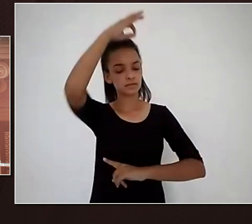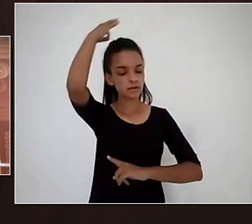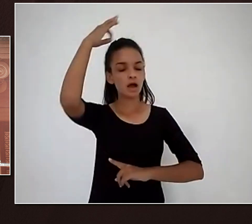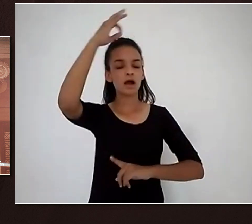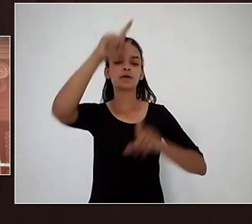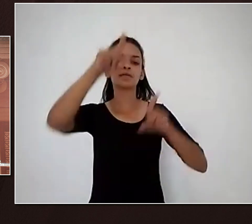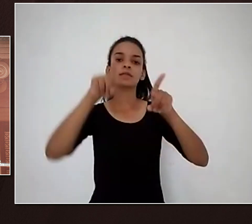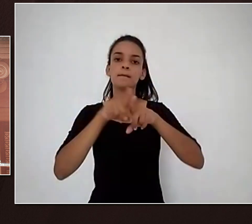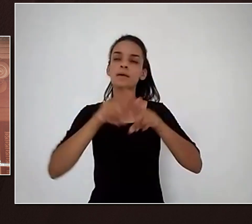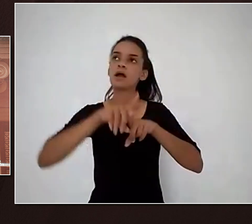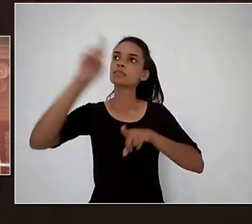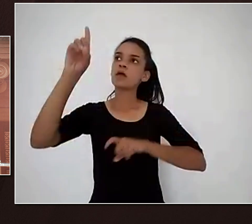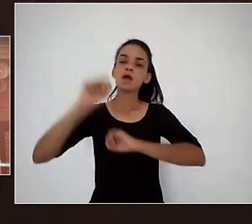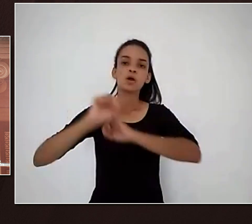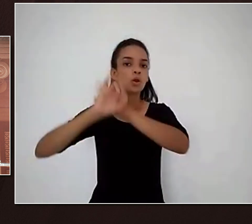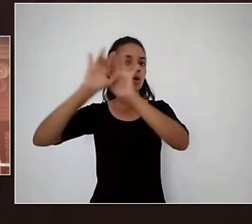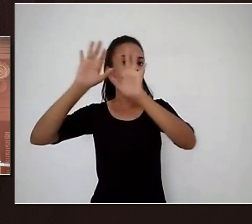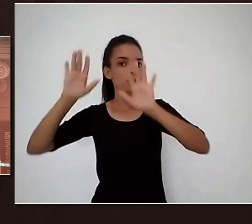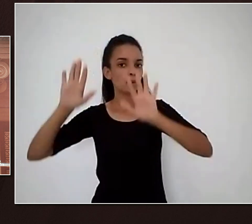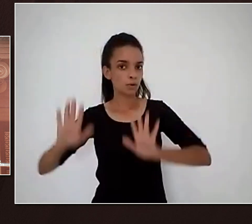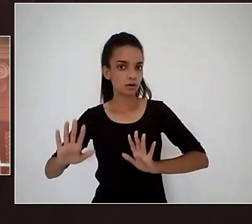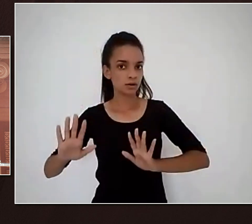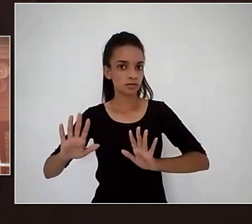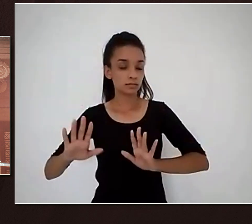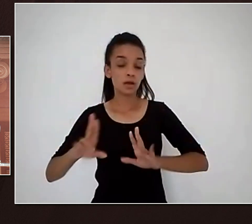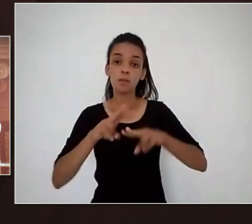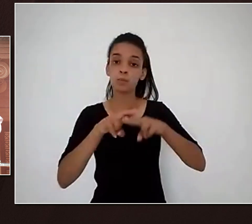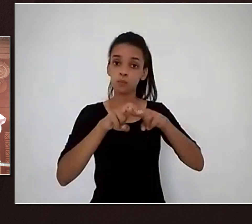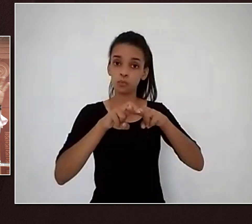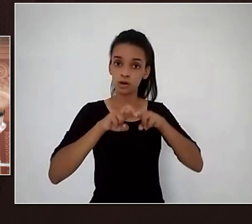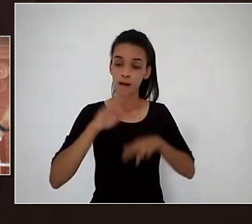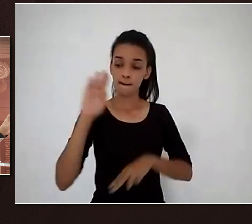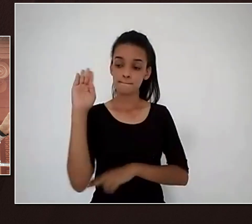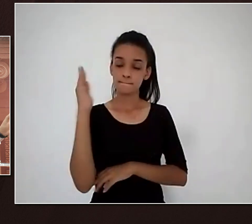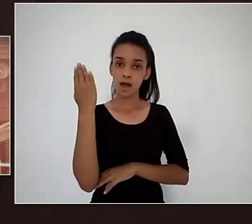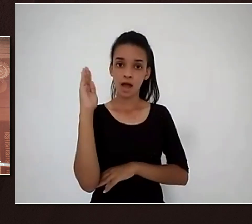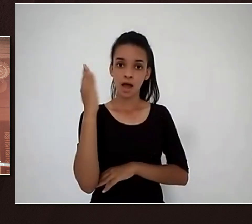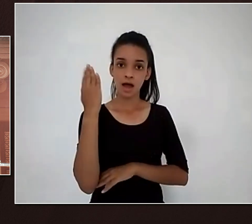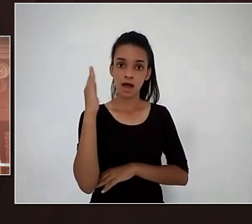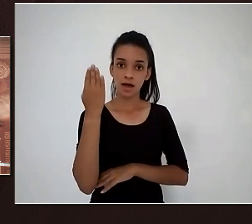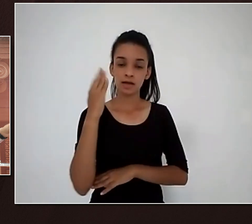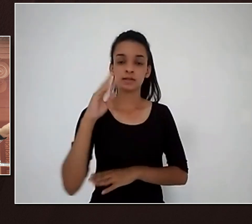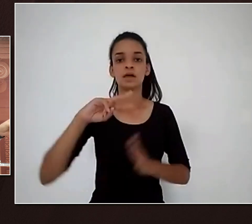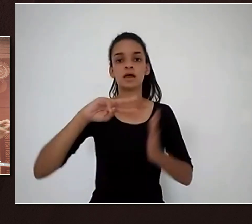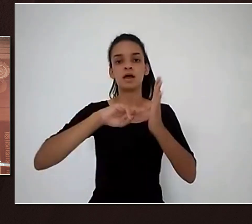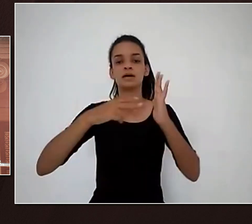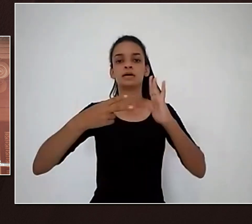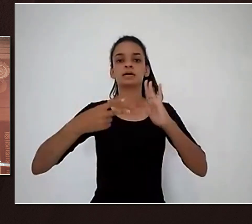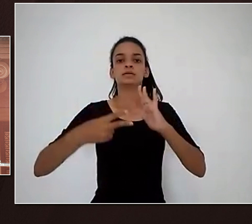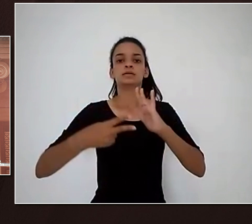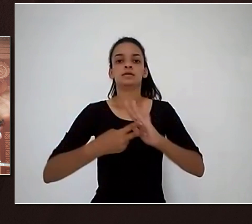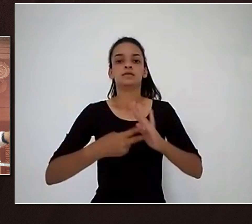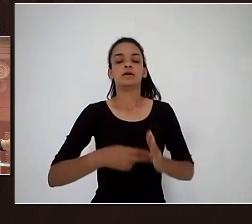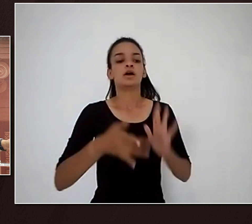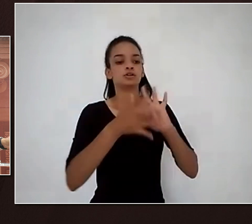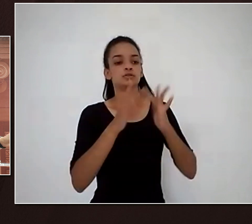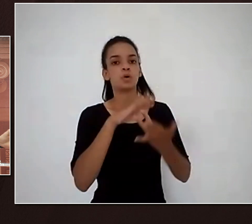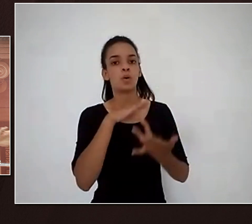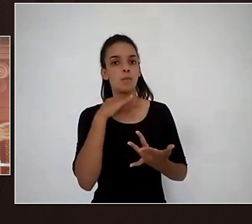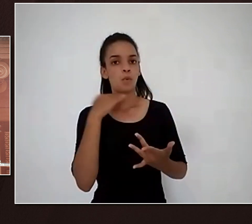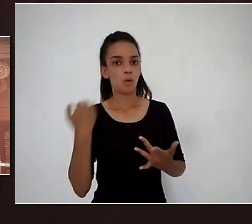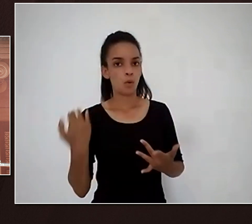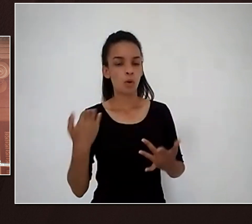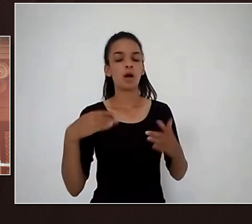de Deus. Então, o madeiro representa a morte de Cristo, a crucificação de Cristo, a redenção de